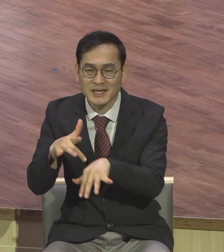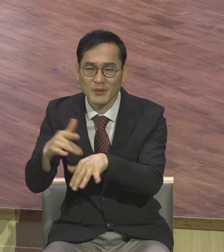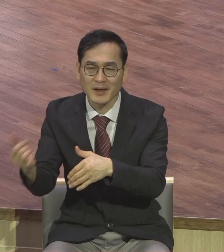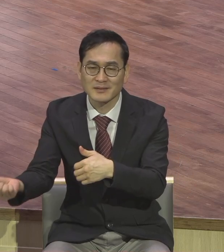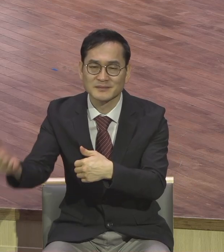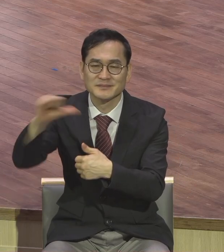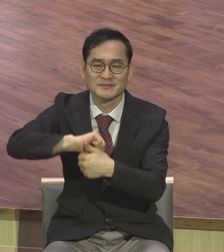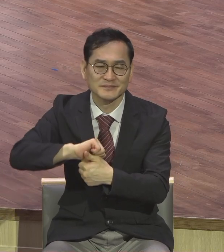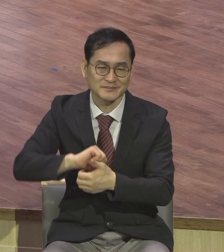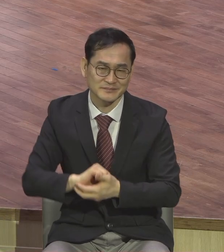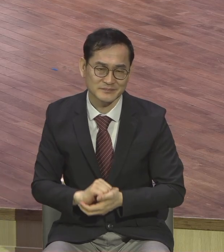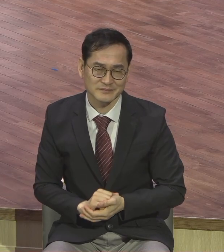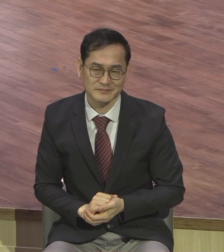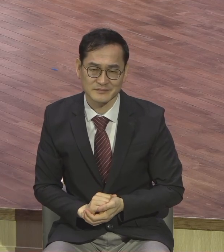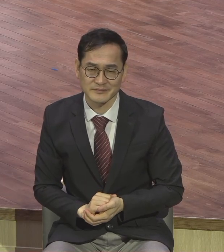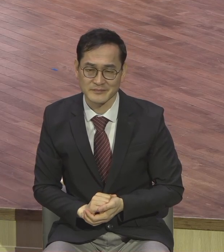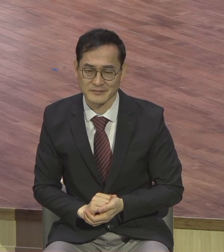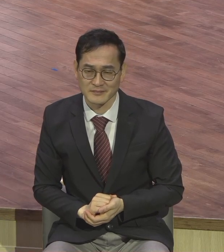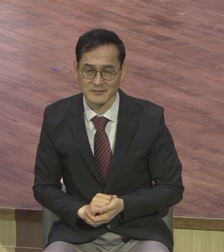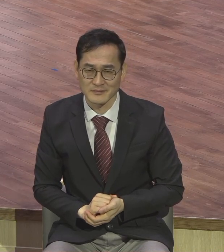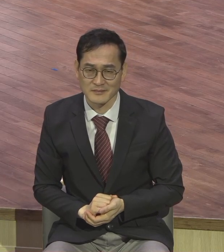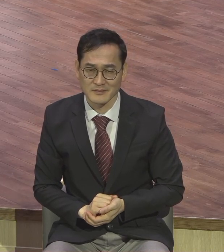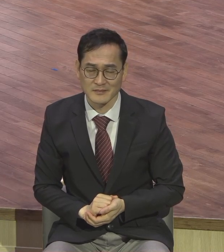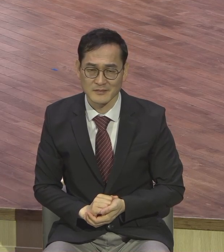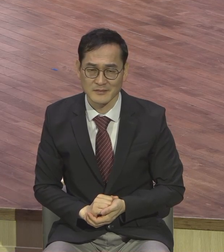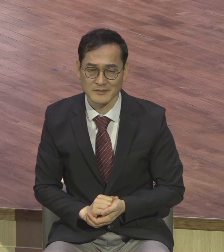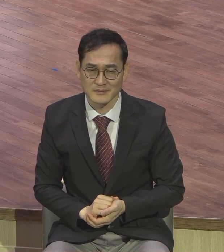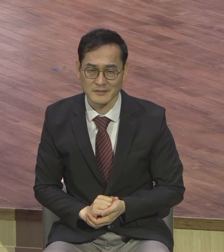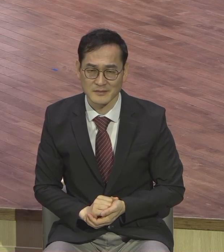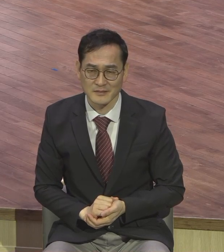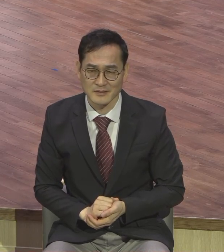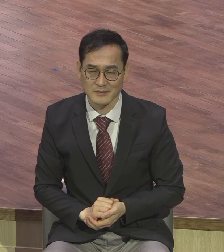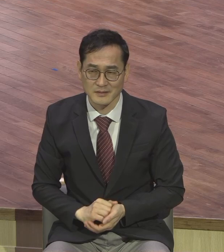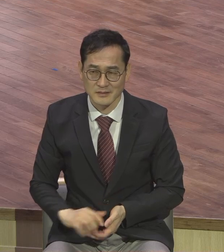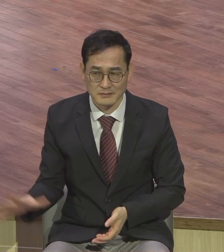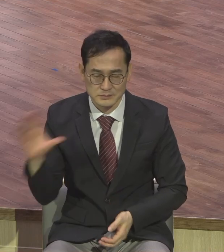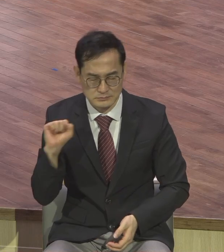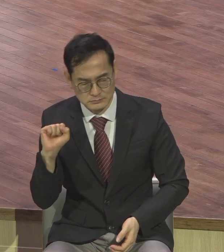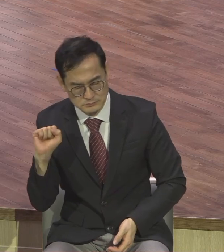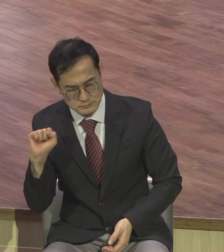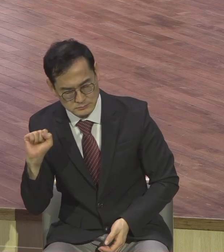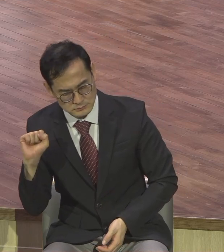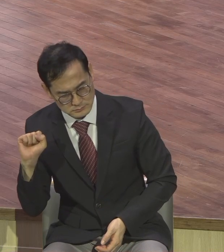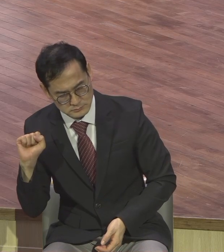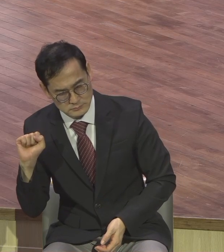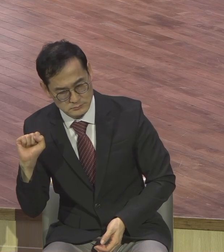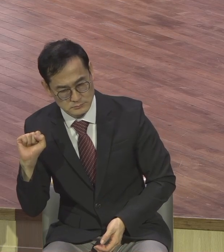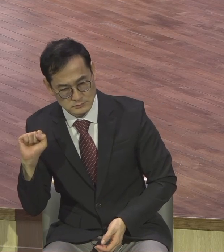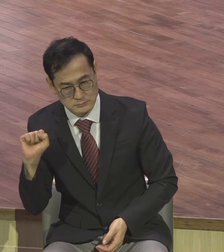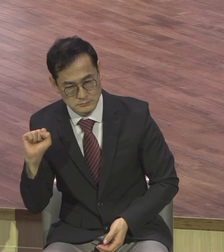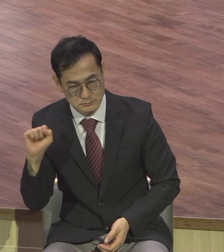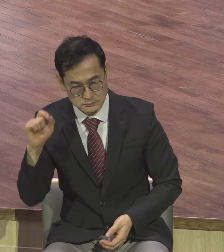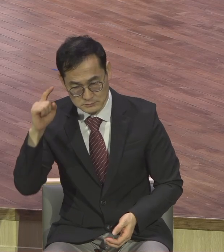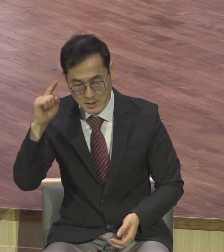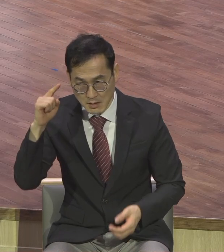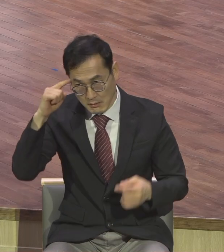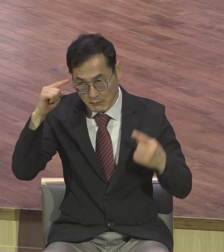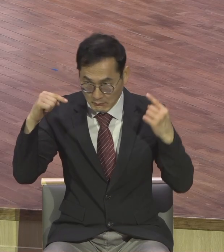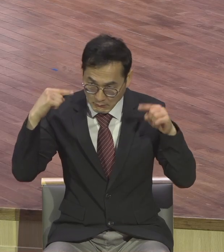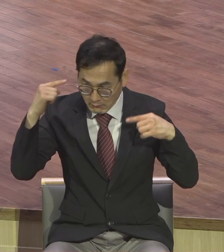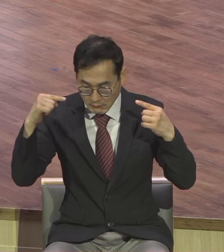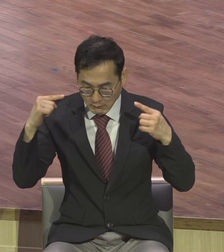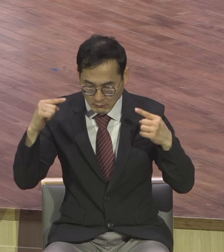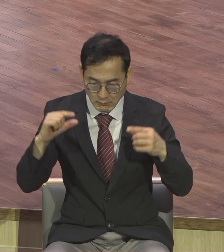운동. 그렇기 때문에 우리가 분명한 복음의 뿌리를 그렇게 내리고 영적 훈련을 받아야